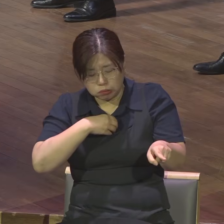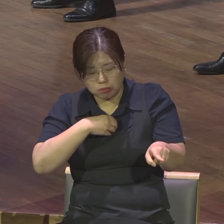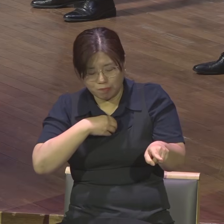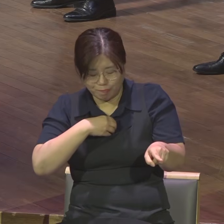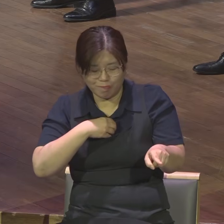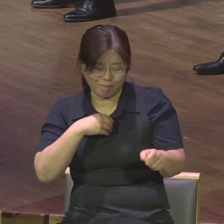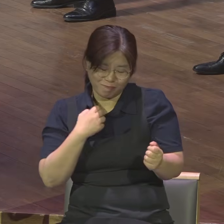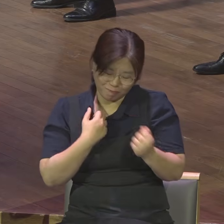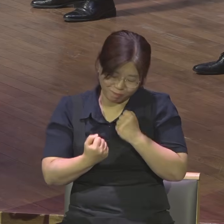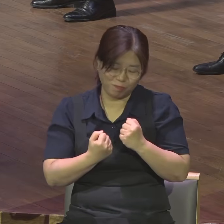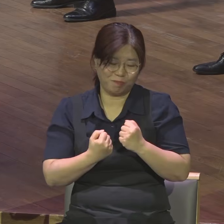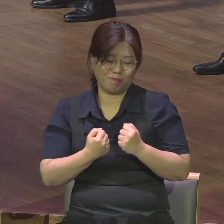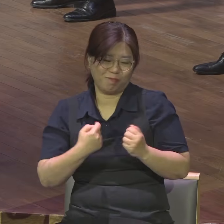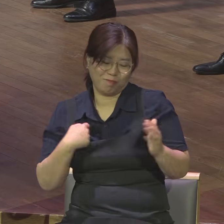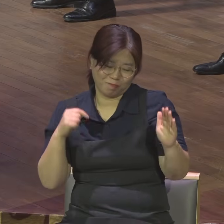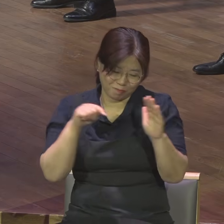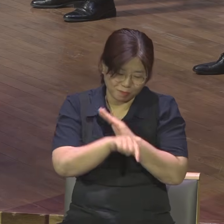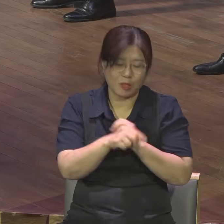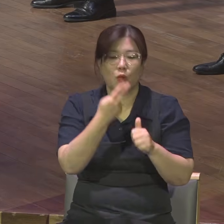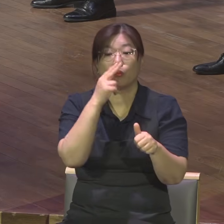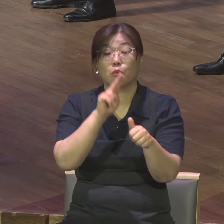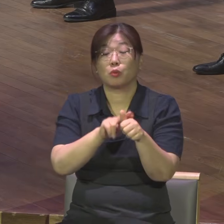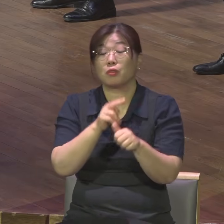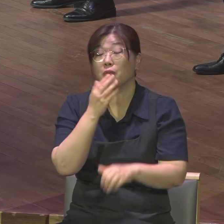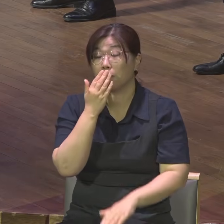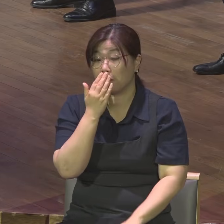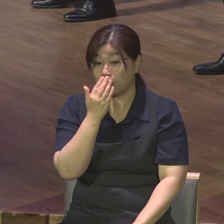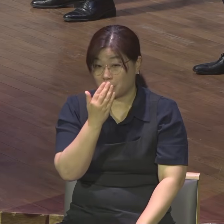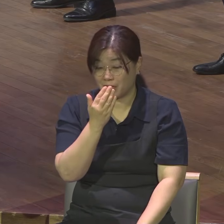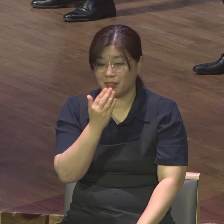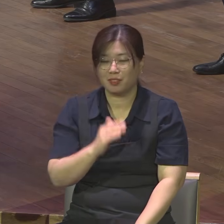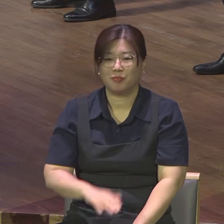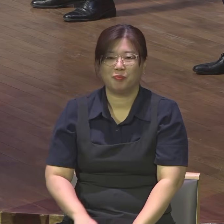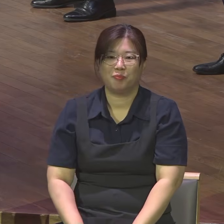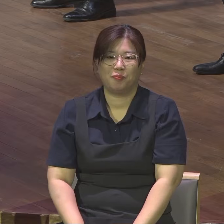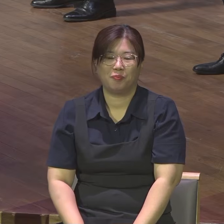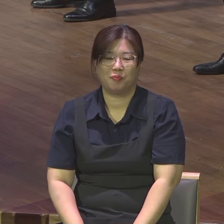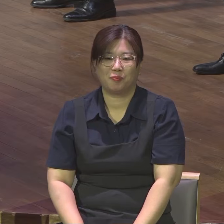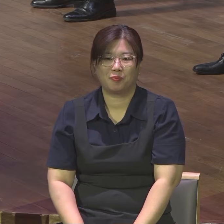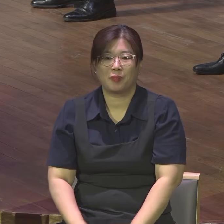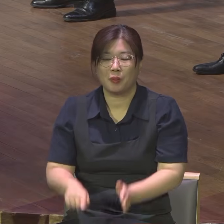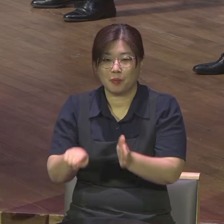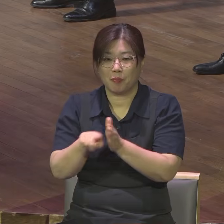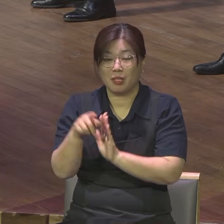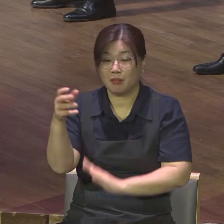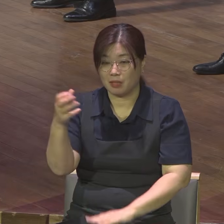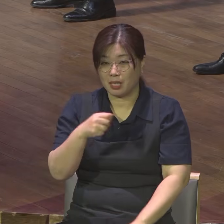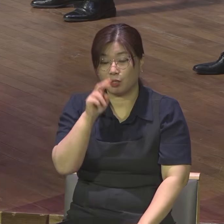믿음을 치유하시고 회복시켜 줄 것을 믿는 믿음으로 주님 여기 계시기에 찬양드리겠습니다.